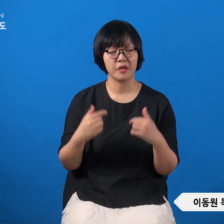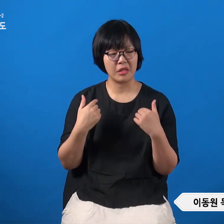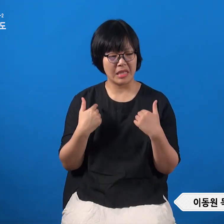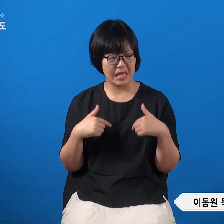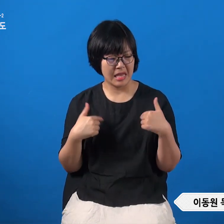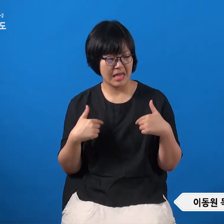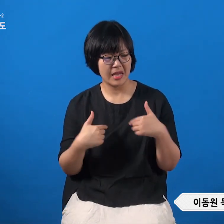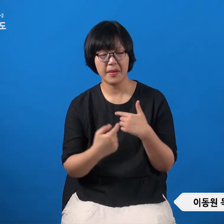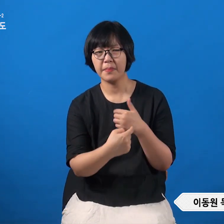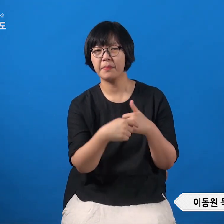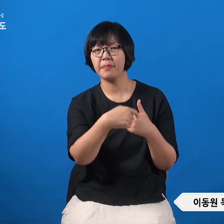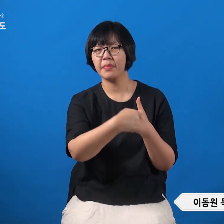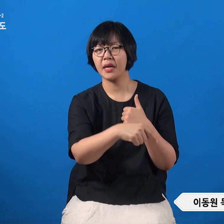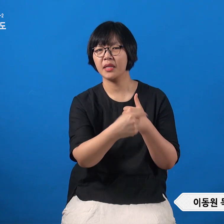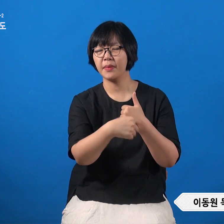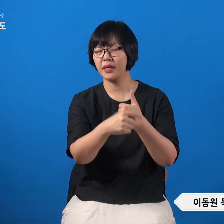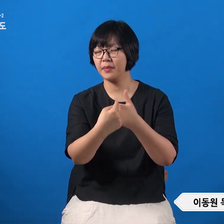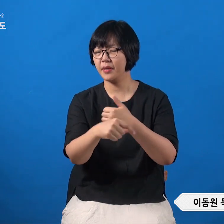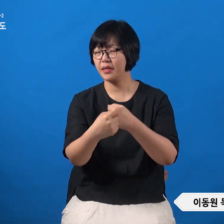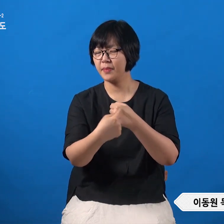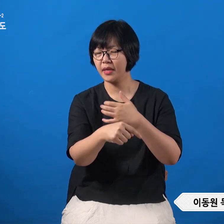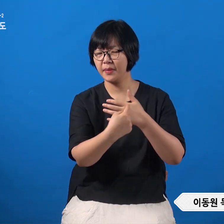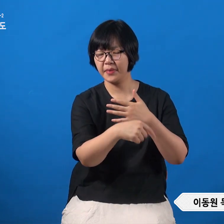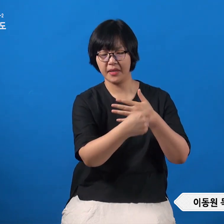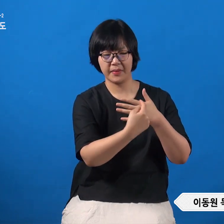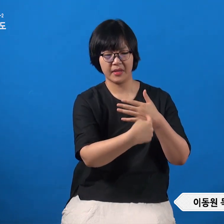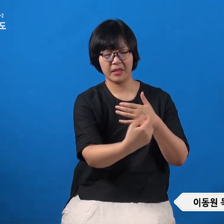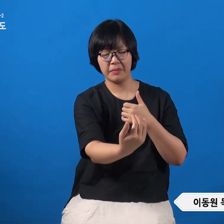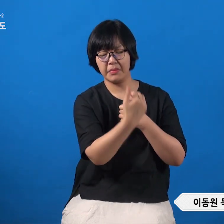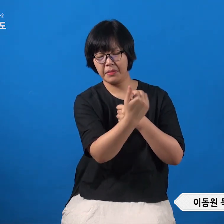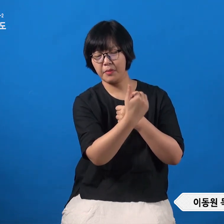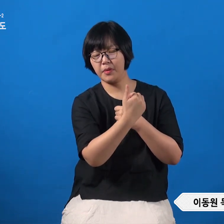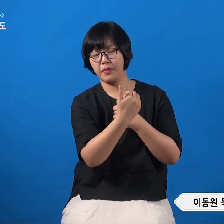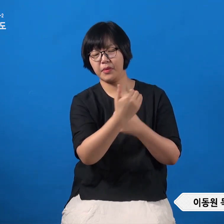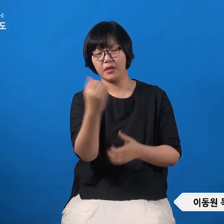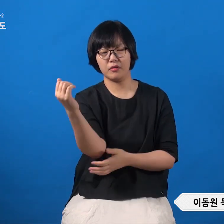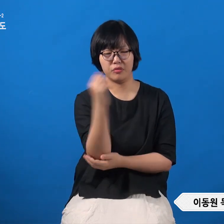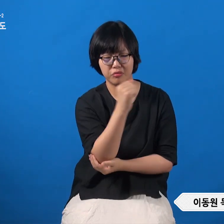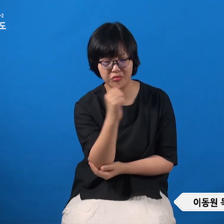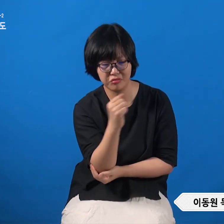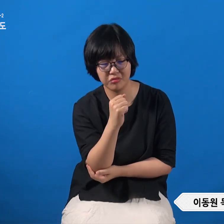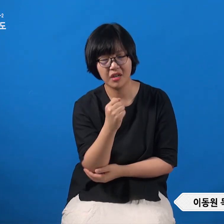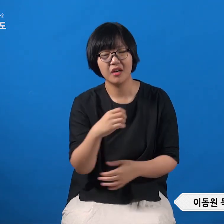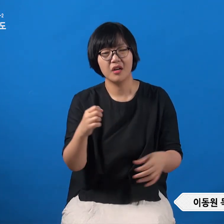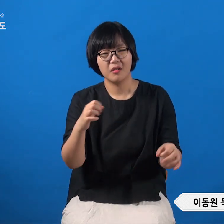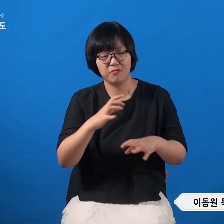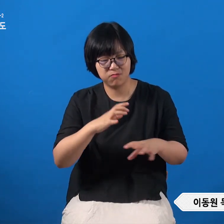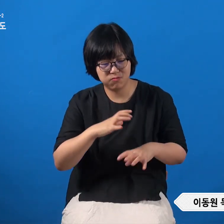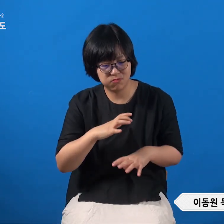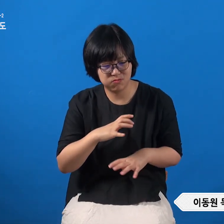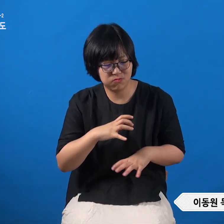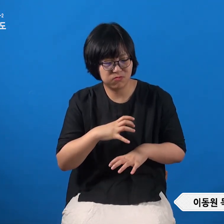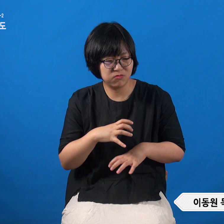늘 외부적 어떤 삶의 요인에 의해서 흔들리고 충격받고 영향받고 불안해하는 삶.